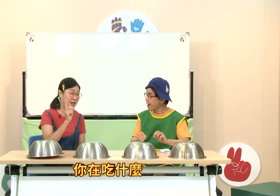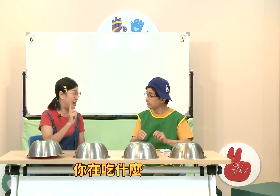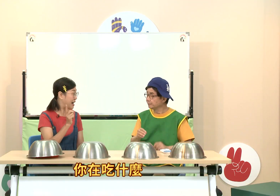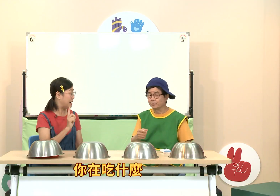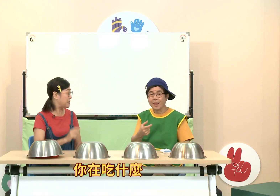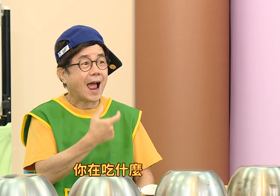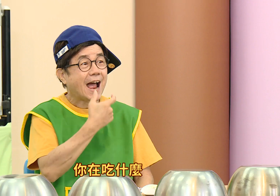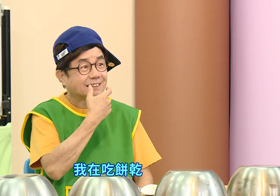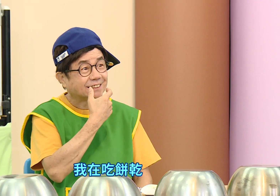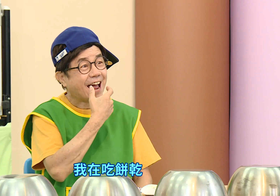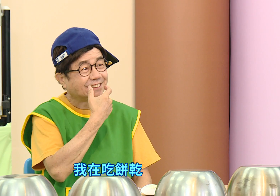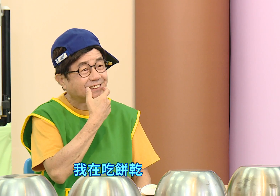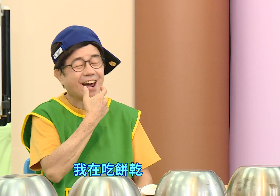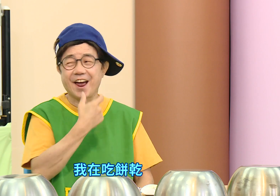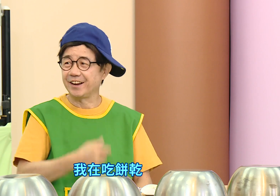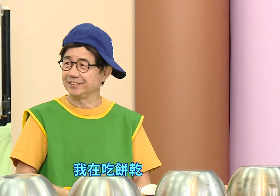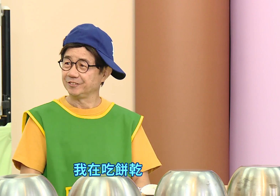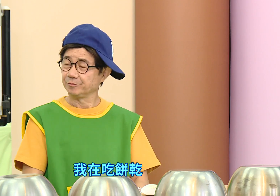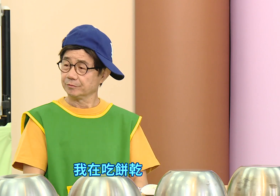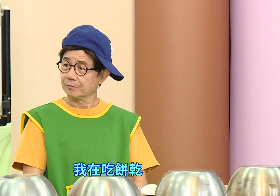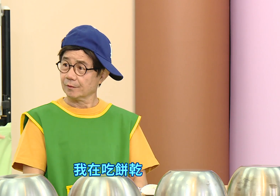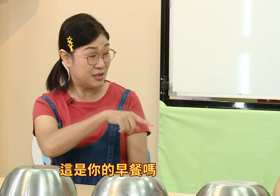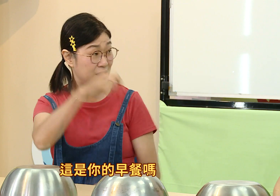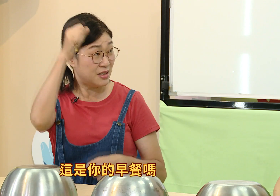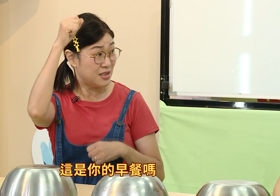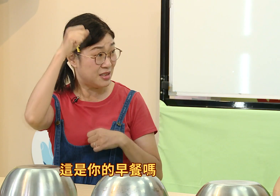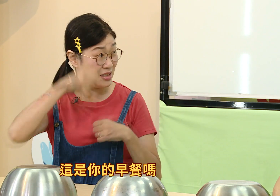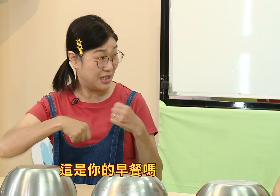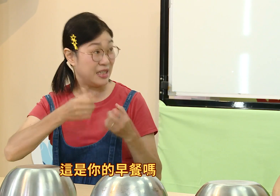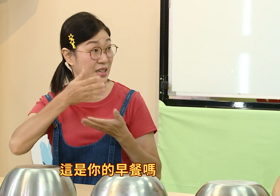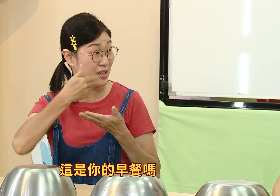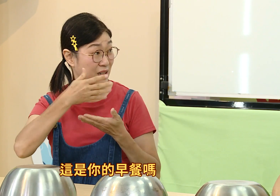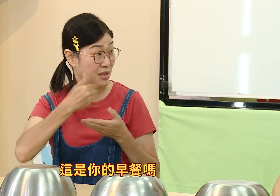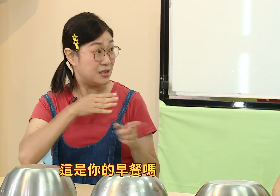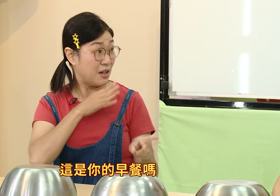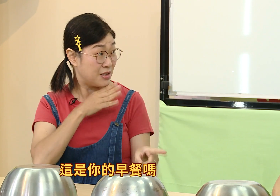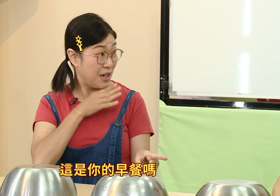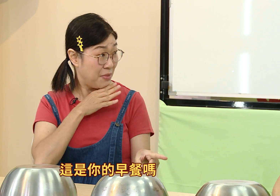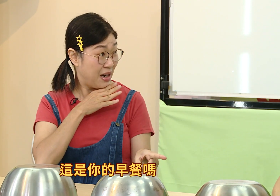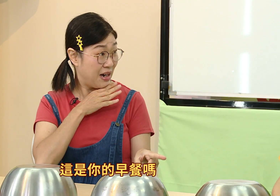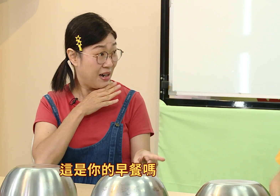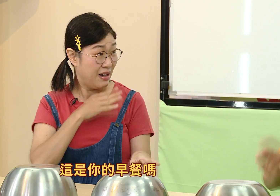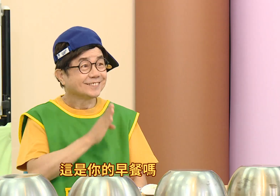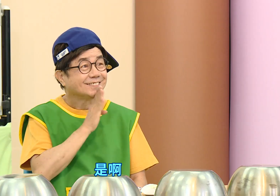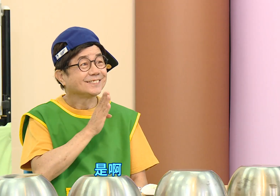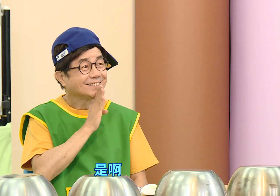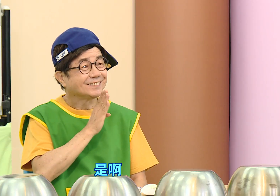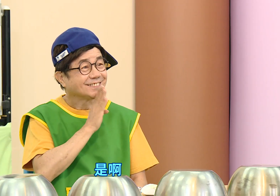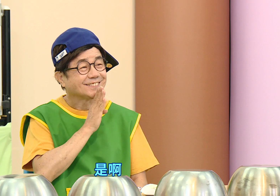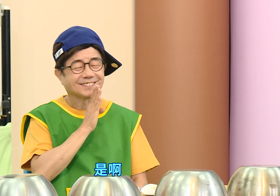吃餅乾這是你的早餐嗎是啊